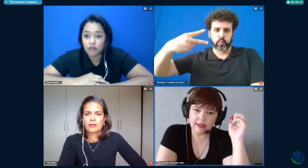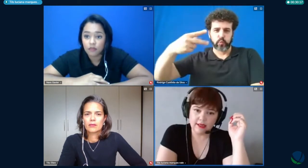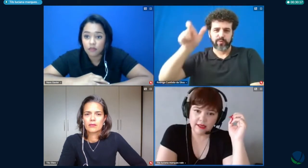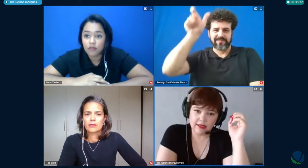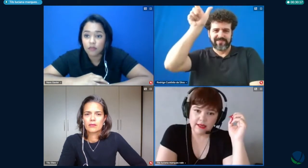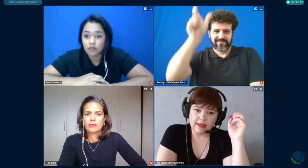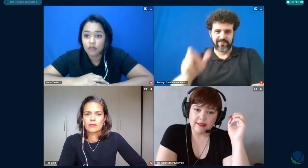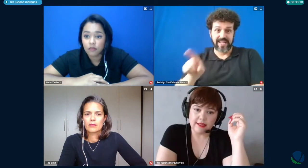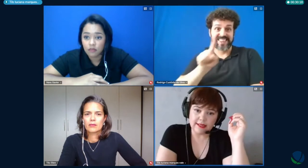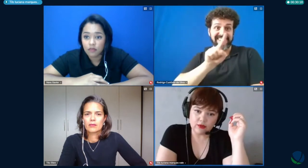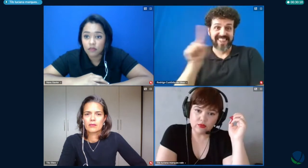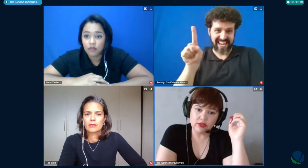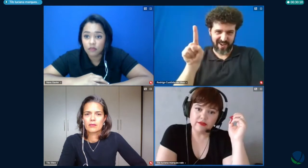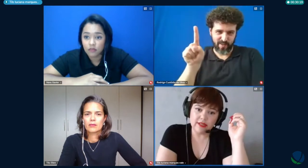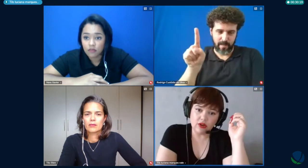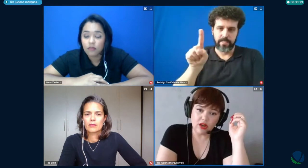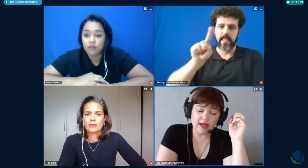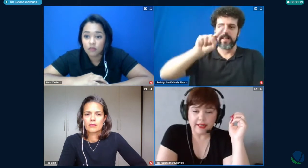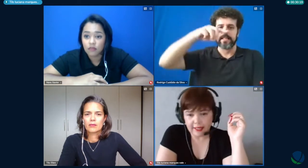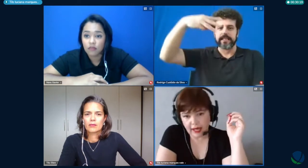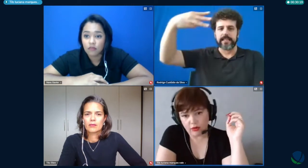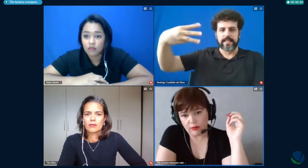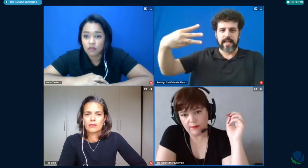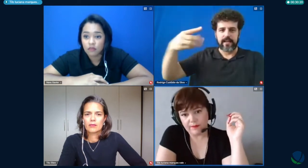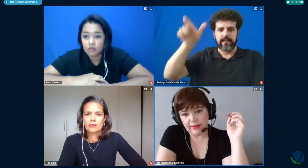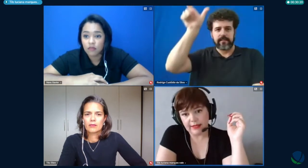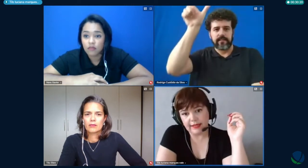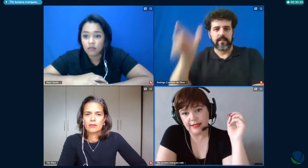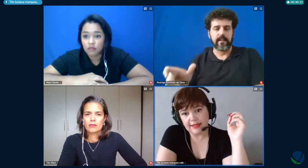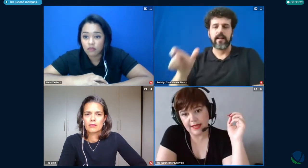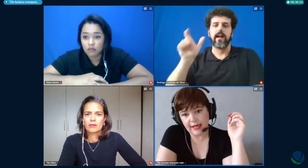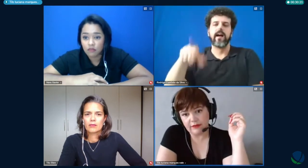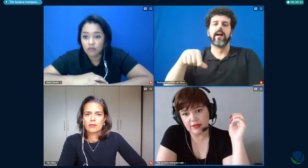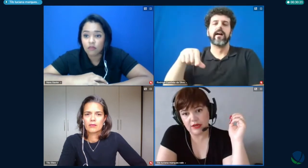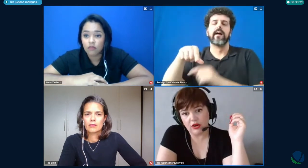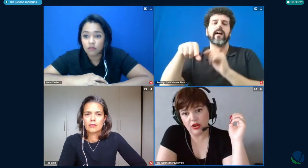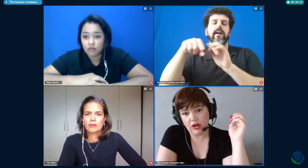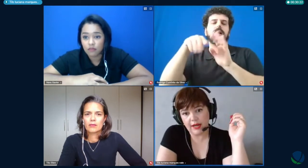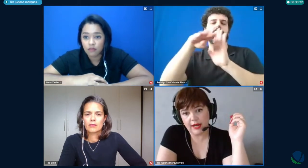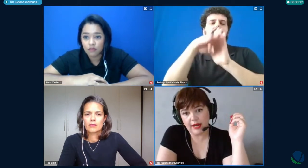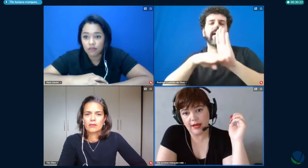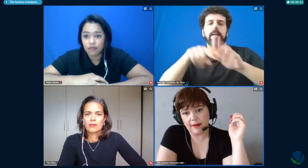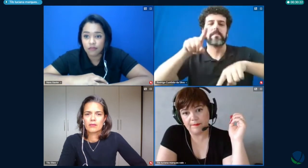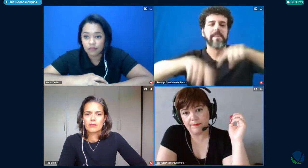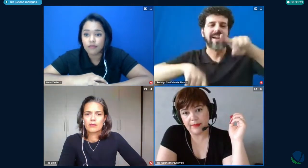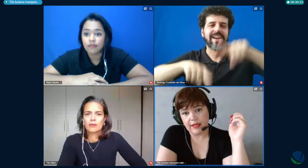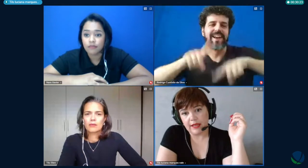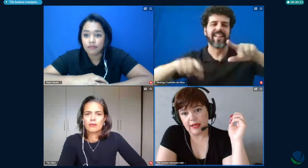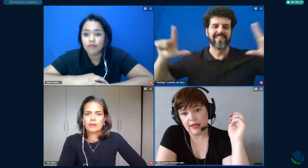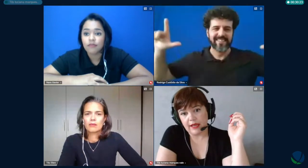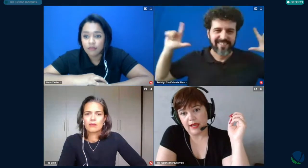sim. Na segunda, você coloca não. Na terceira, você coloca